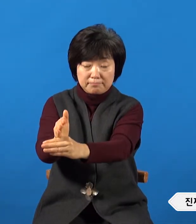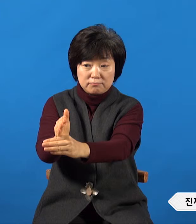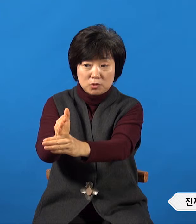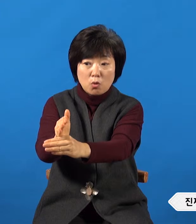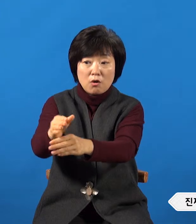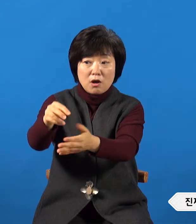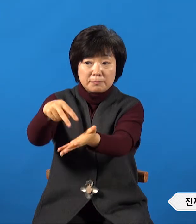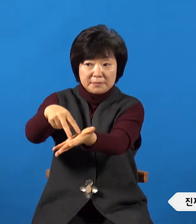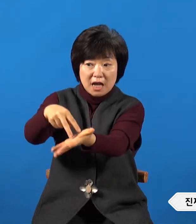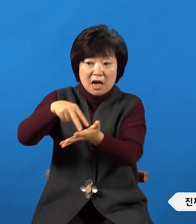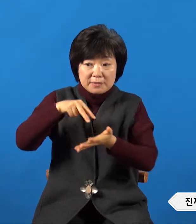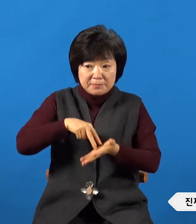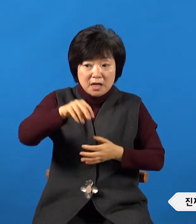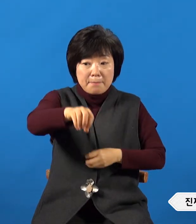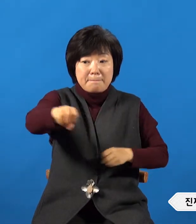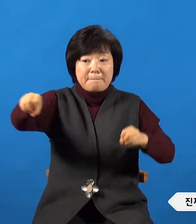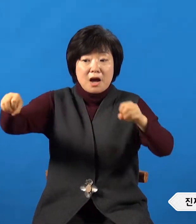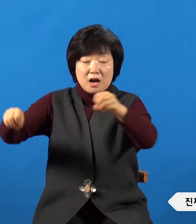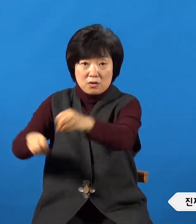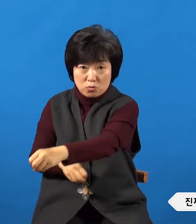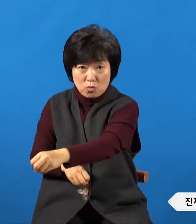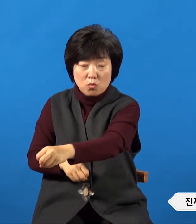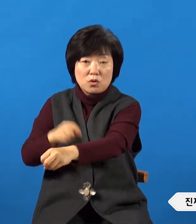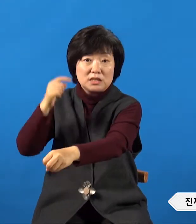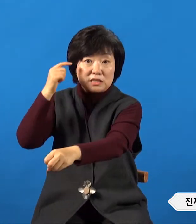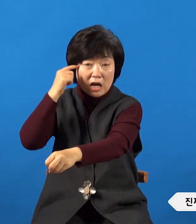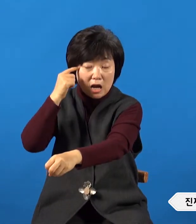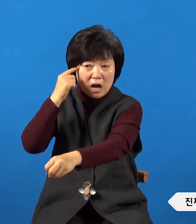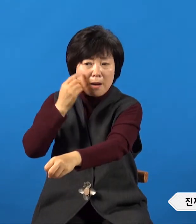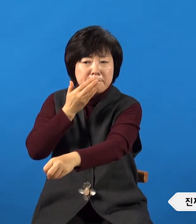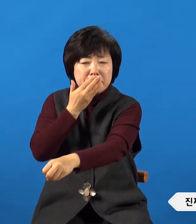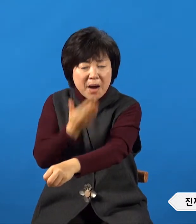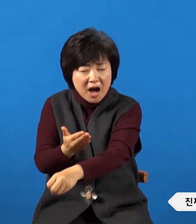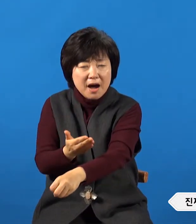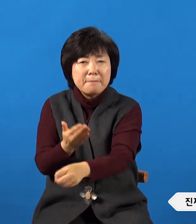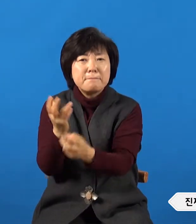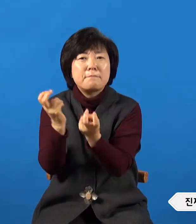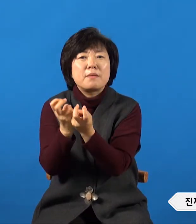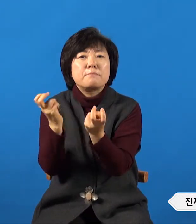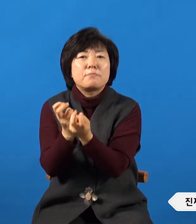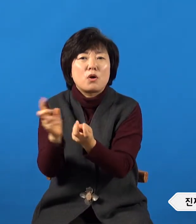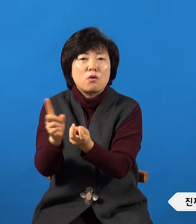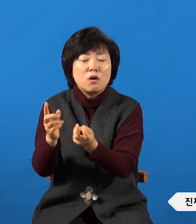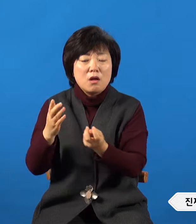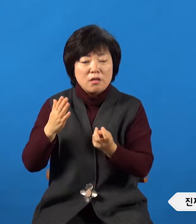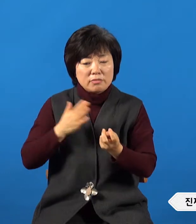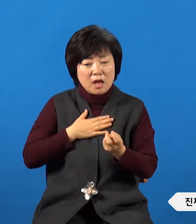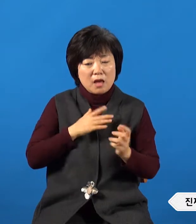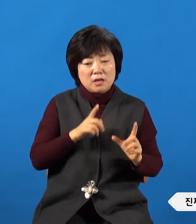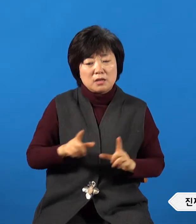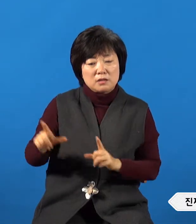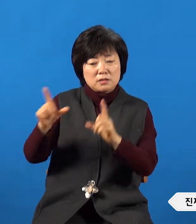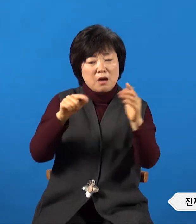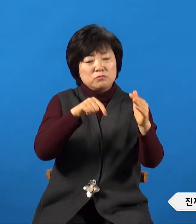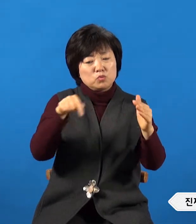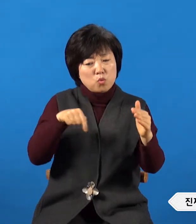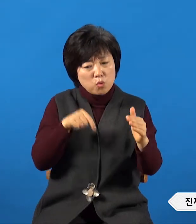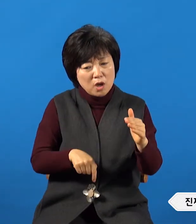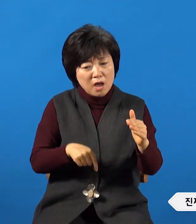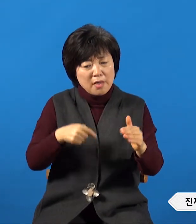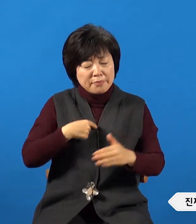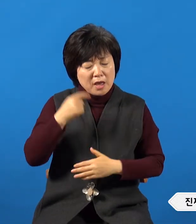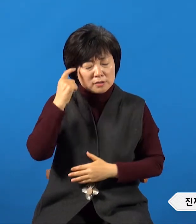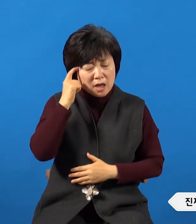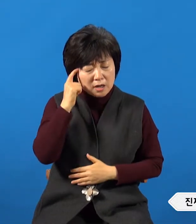그렇게 인간관계를 한다면 어떻게 그것이 가능할 수 있을까? 여전히 우리 삶 가운데 존재하고 있는